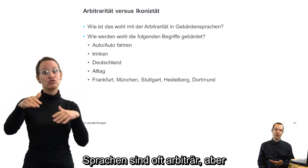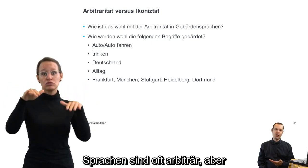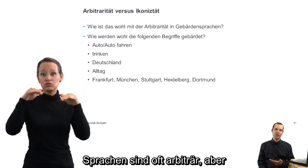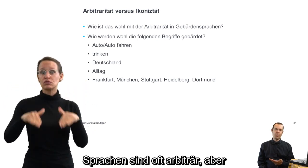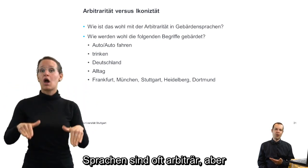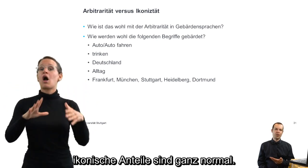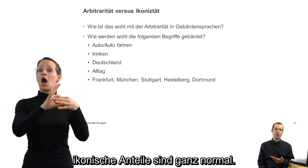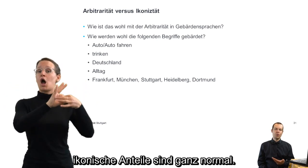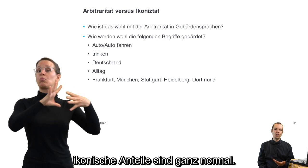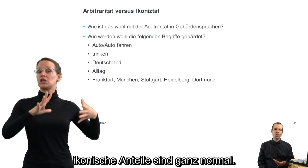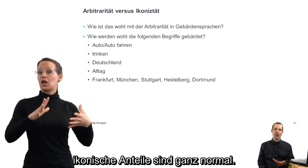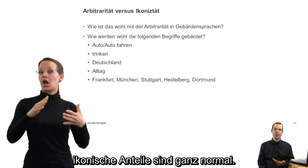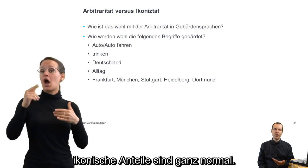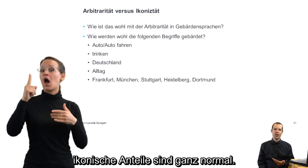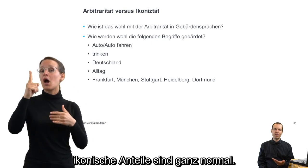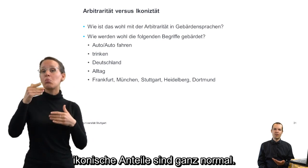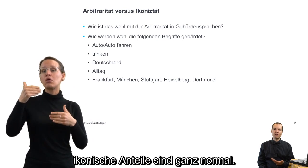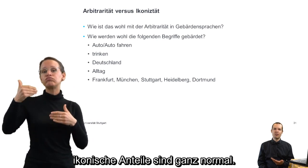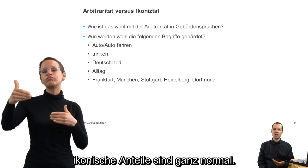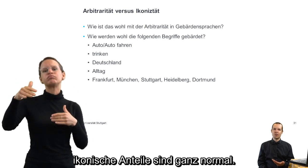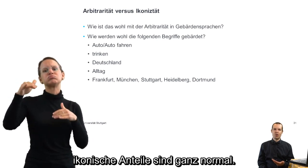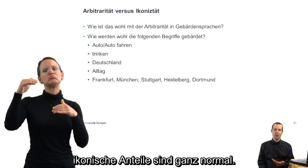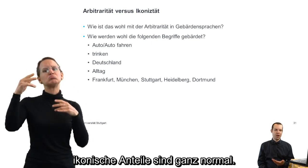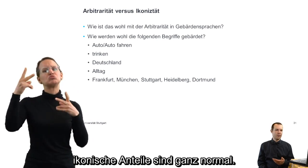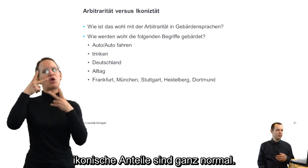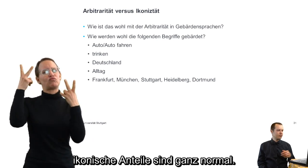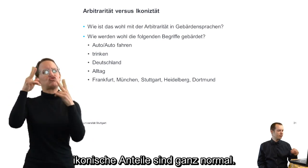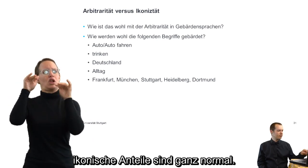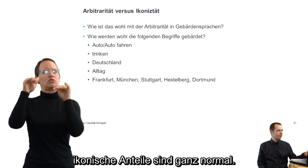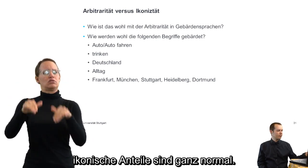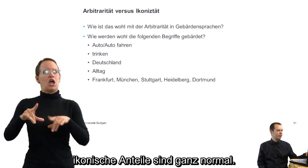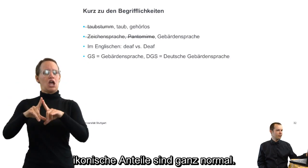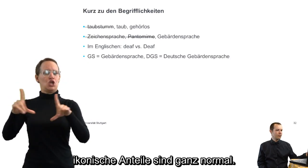arbiträr, aber ikonische Anteile sind ganz normal.